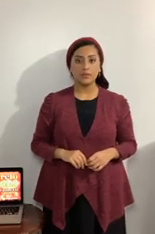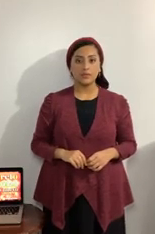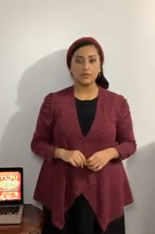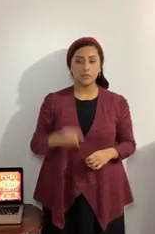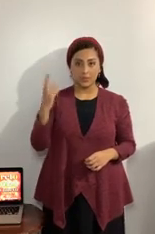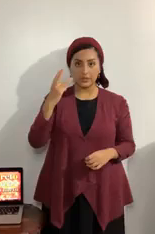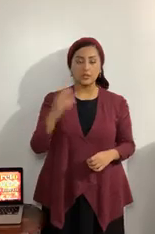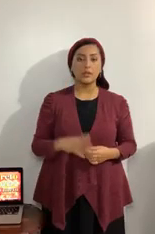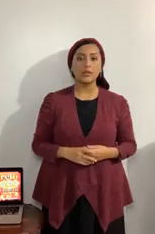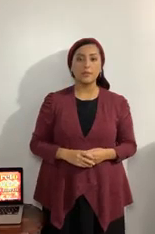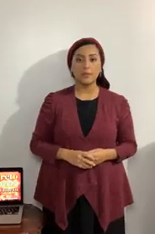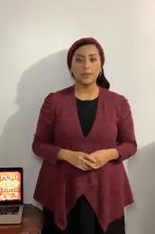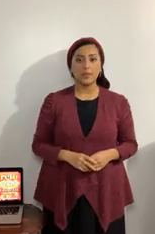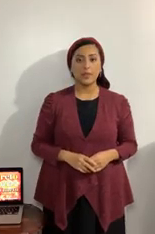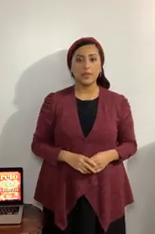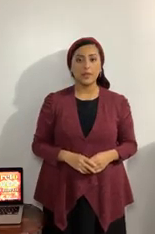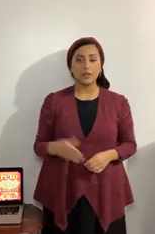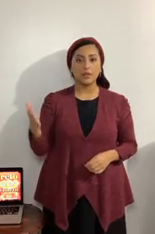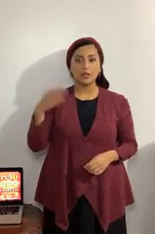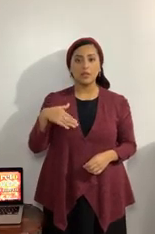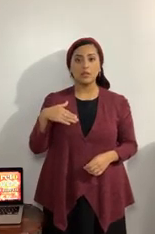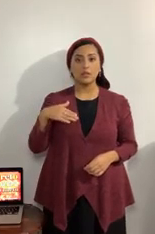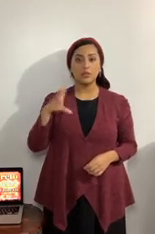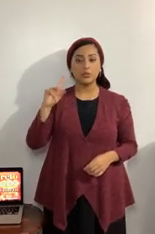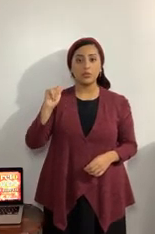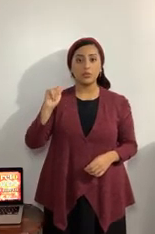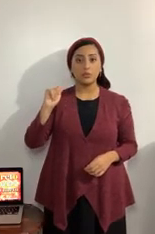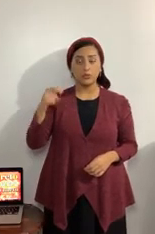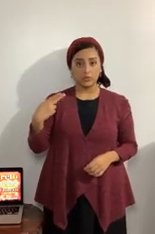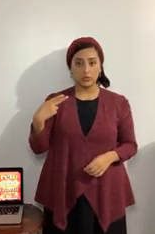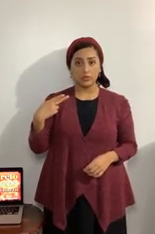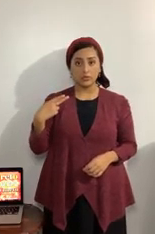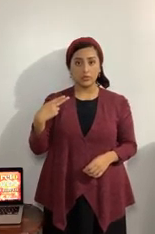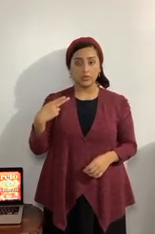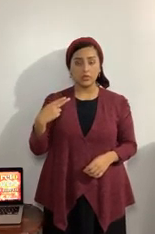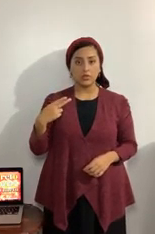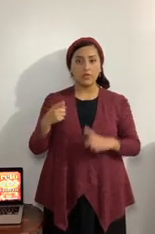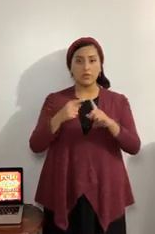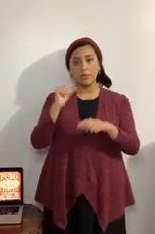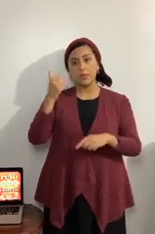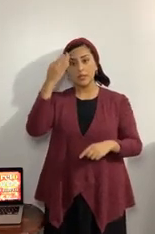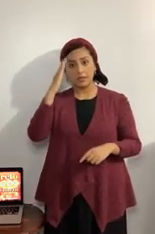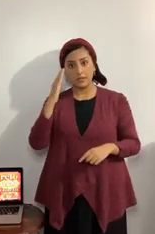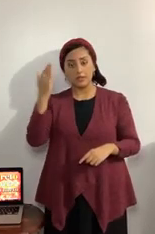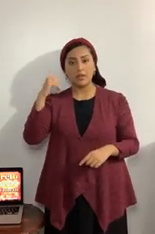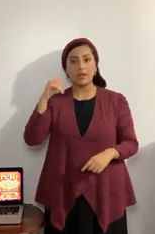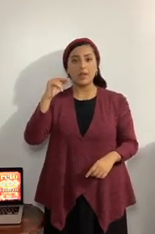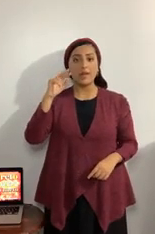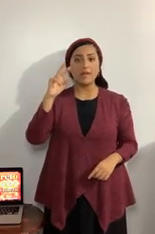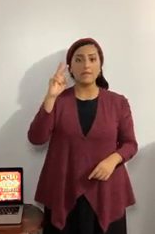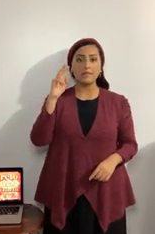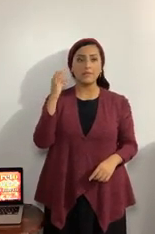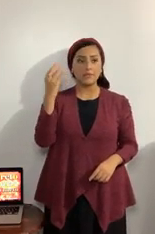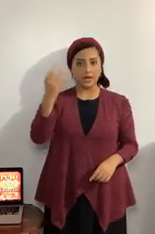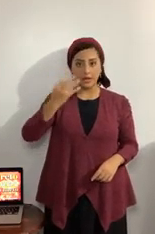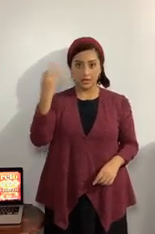Miércoles. Iovis, Júpiter, de ahí salió jueves. Veneris, de la diosa Venus, de ahí